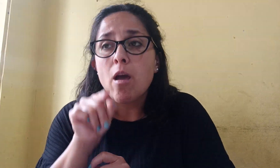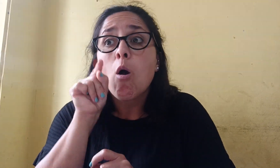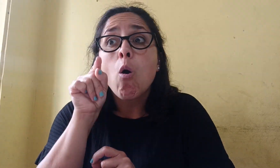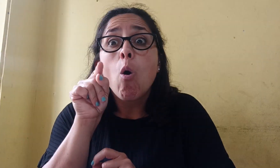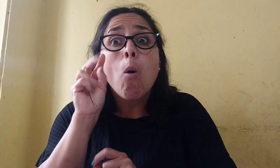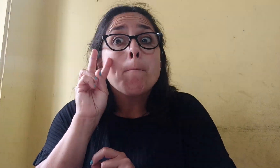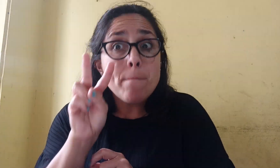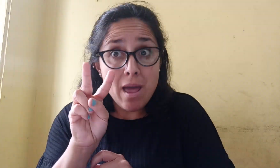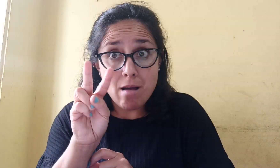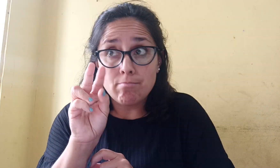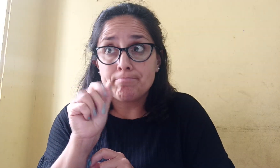de estas